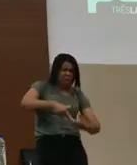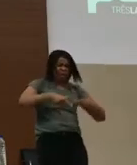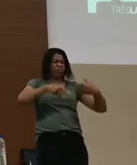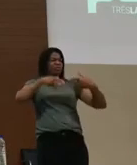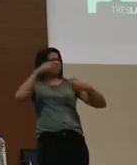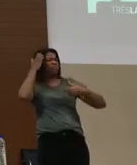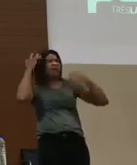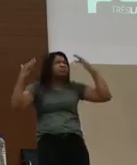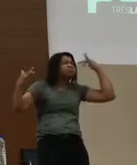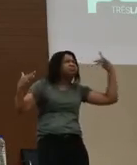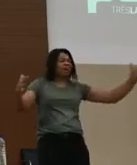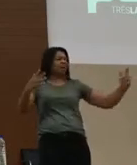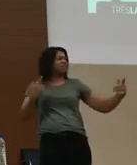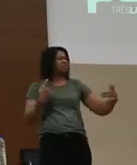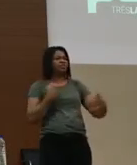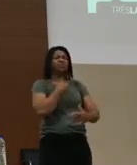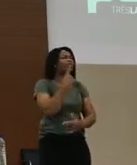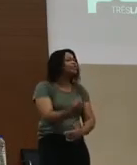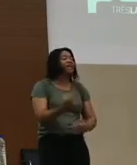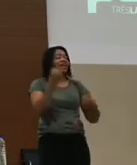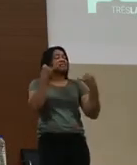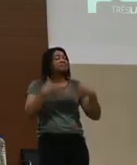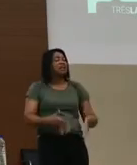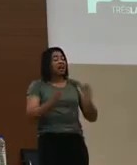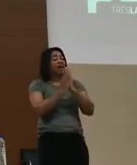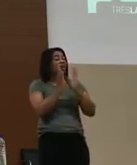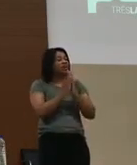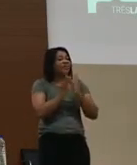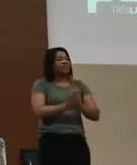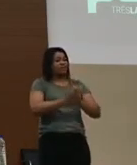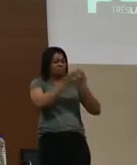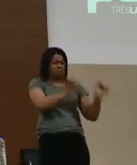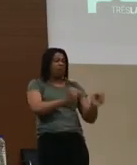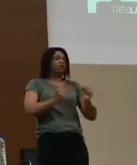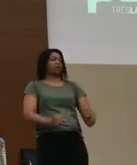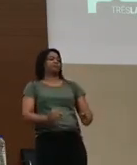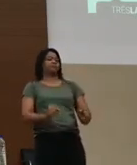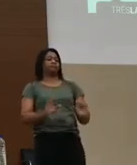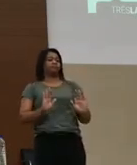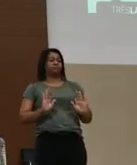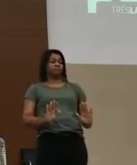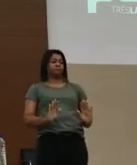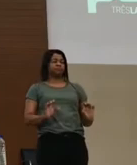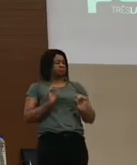racional, naquilo que não dá para explicar. A oração, ela é poder.